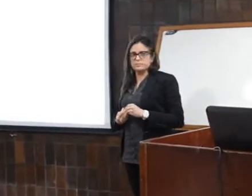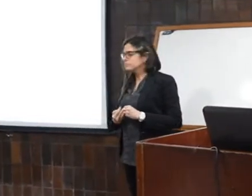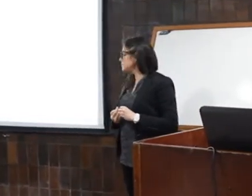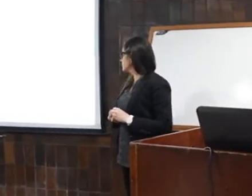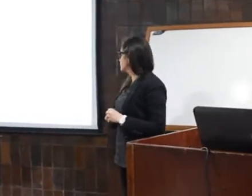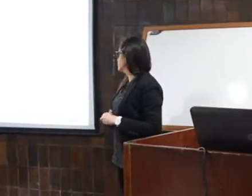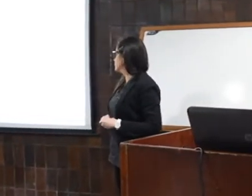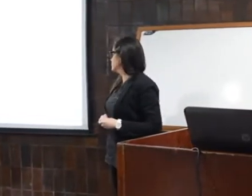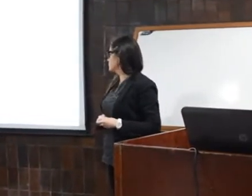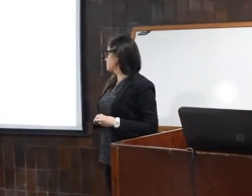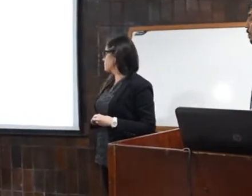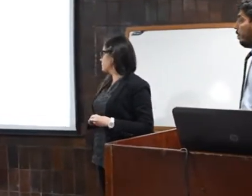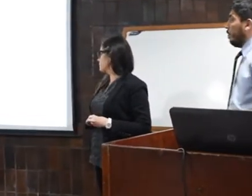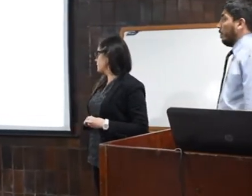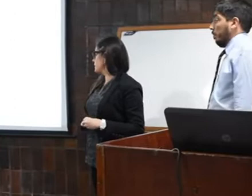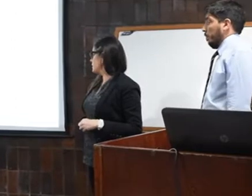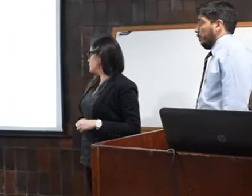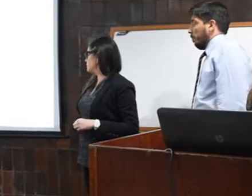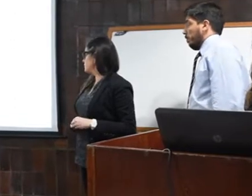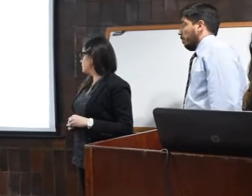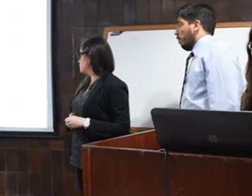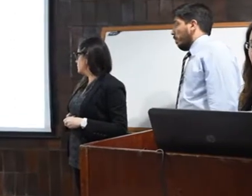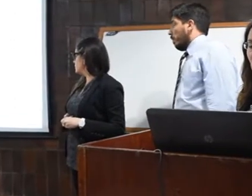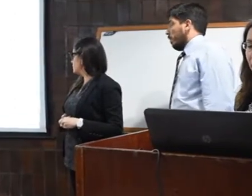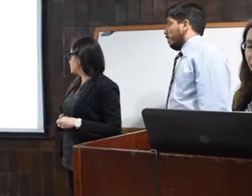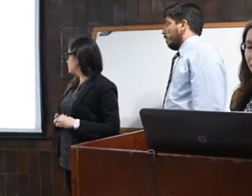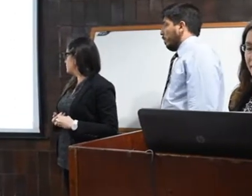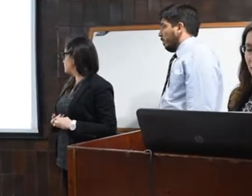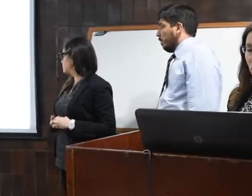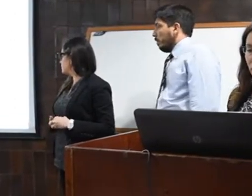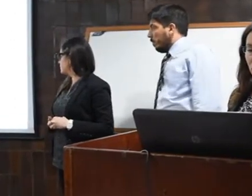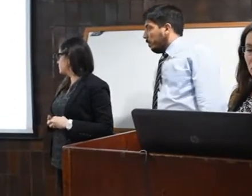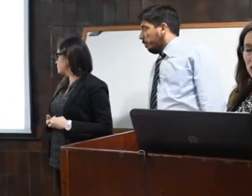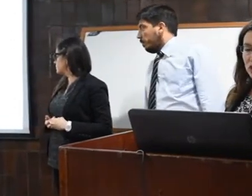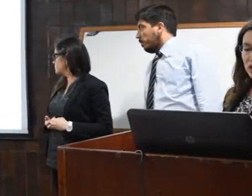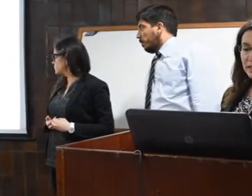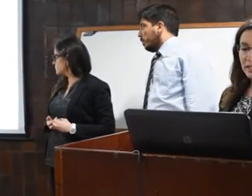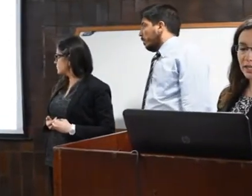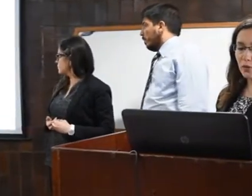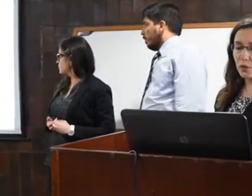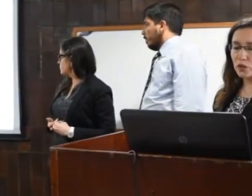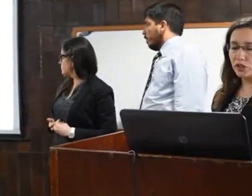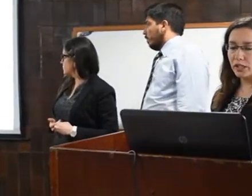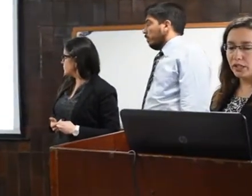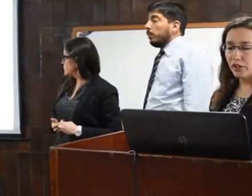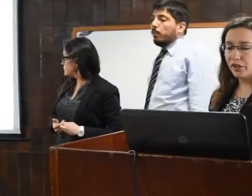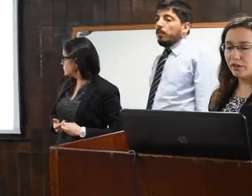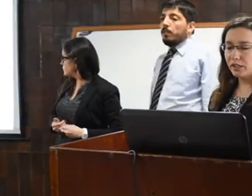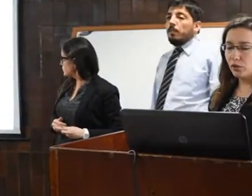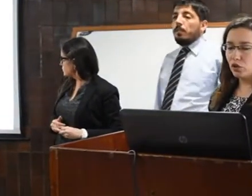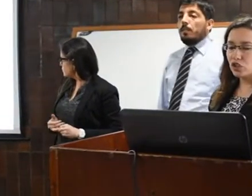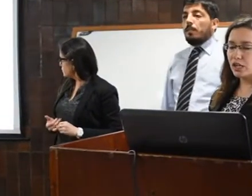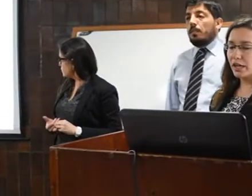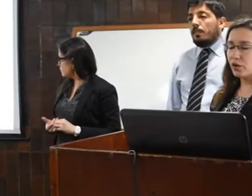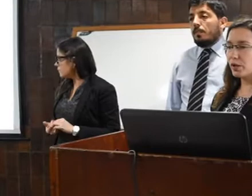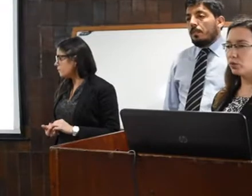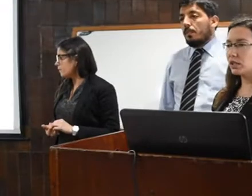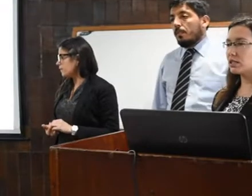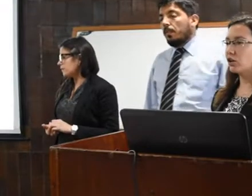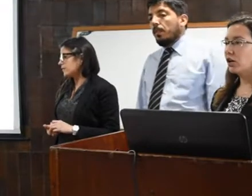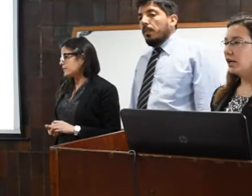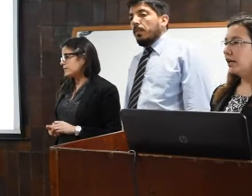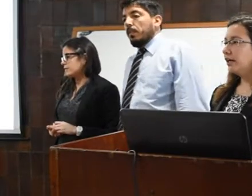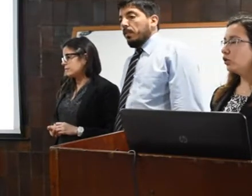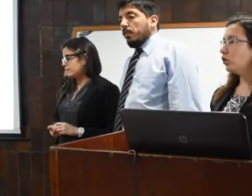cancelación anticipada de un producto especialmente si eso ocasiona una pérdida al asegurado o se solicite la devolución de dinero en efectivo o cheque a nombre